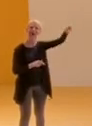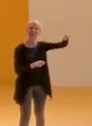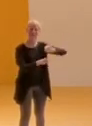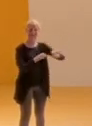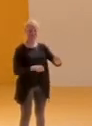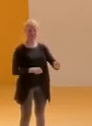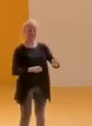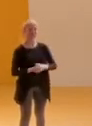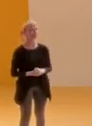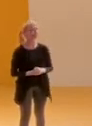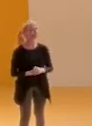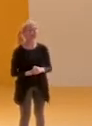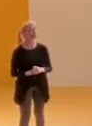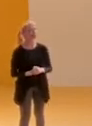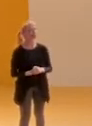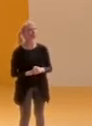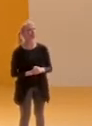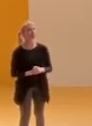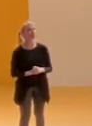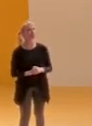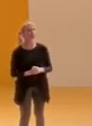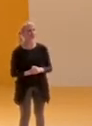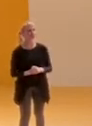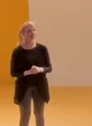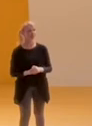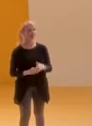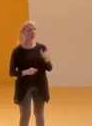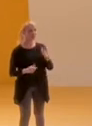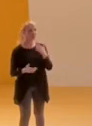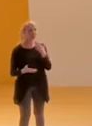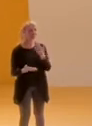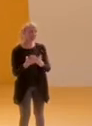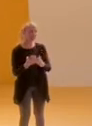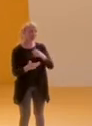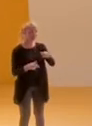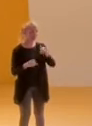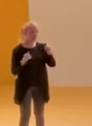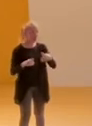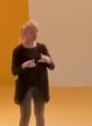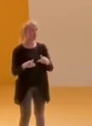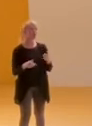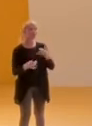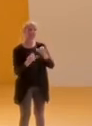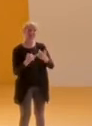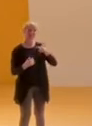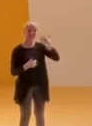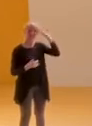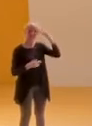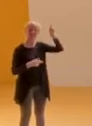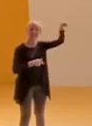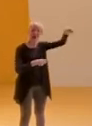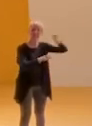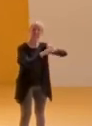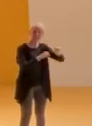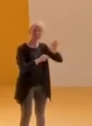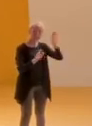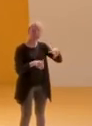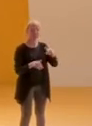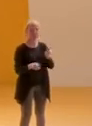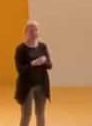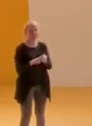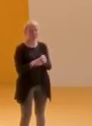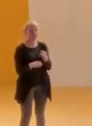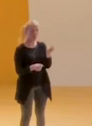pozwalało pozwalało na pozwalało to na płacenie nimi skoro mamy informacje o tym że takie kamienie są dostępne nie trzeba